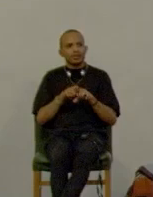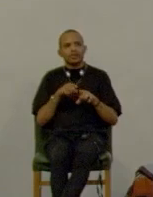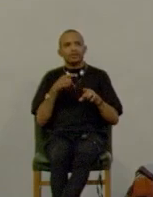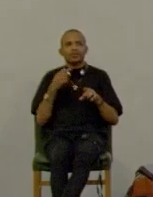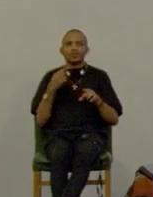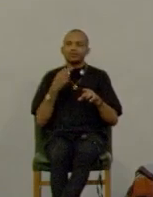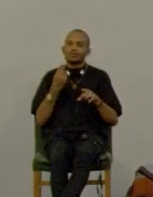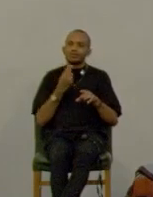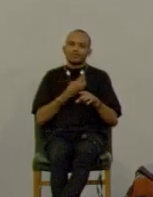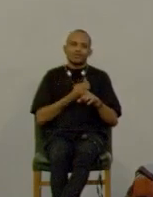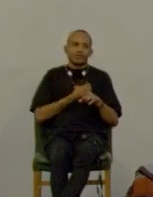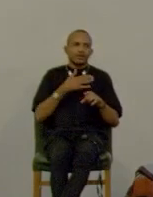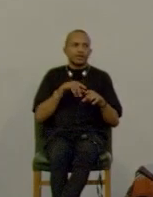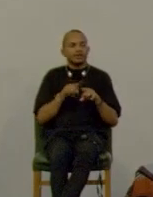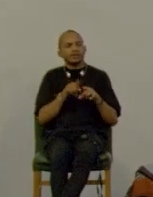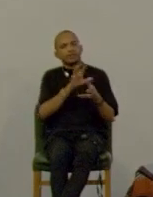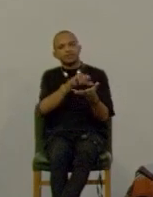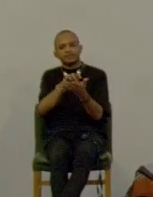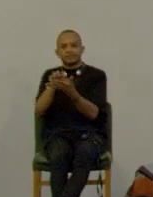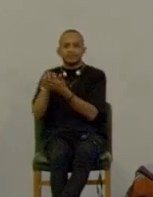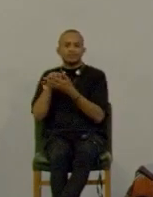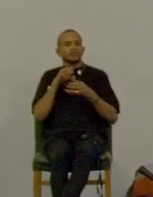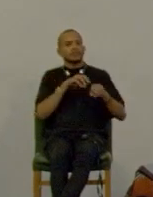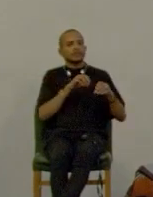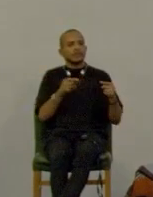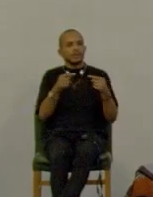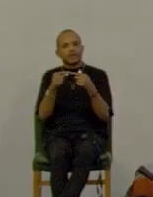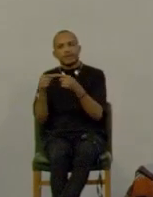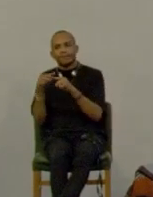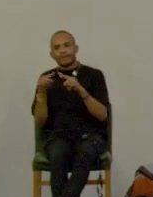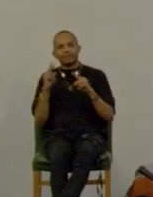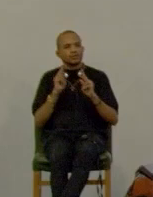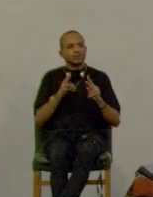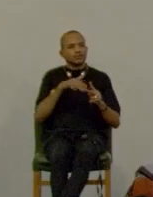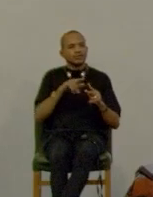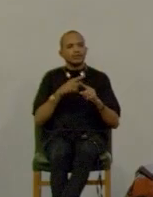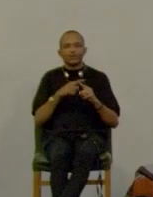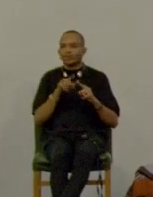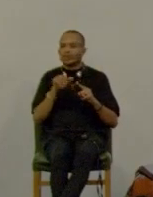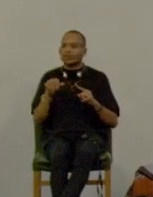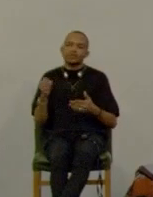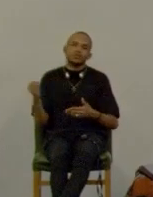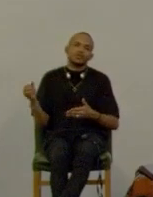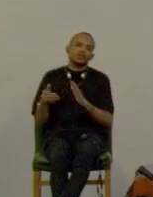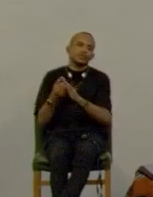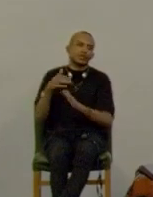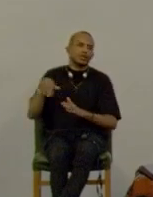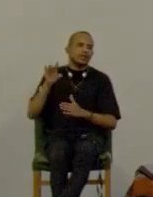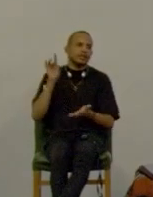estar ali nas unidades de proteção integral, né? Mas que elas continuam ali, porque elas nunca são retiradas de fato, ainda